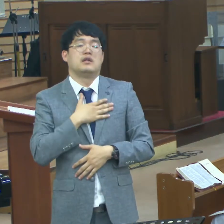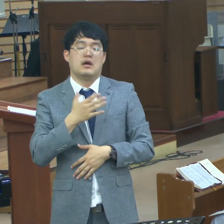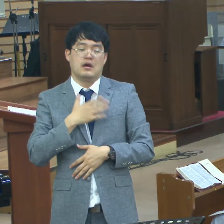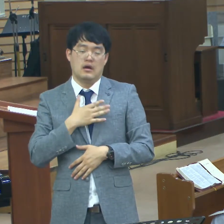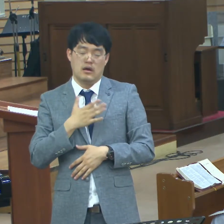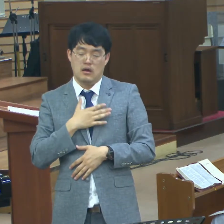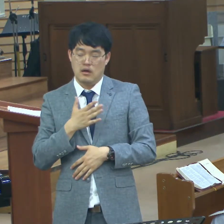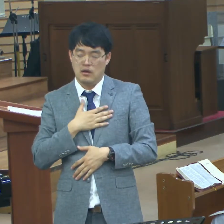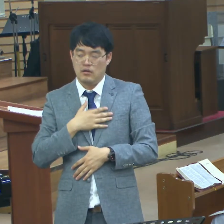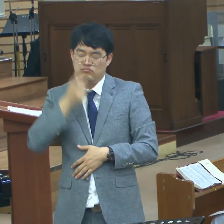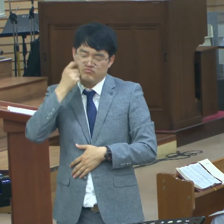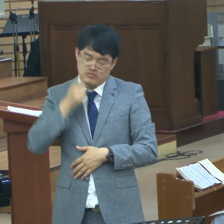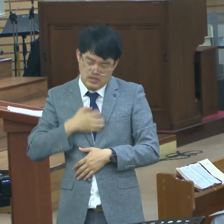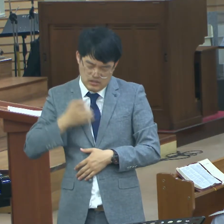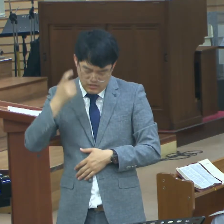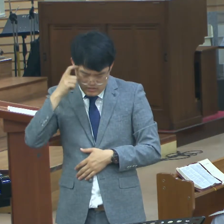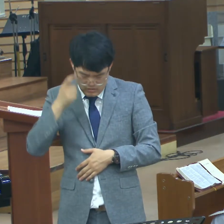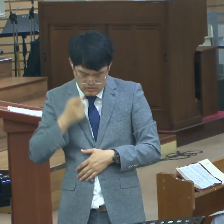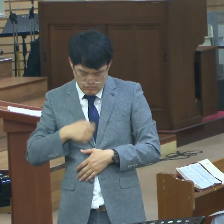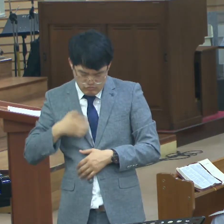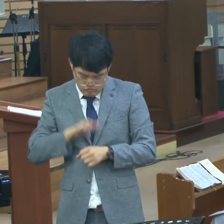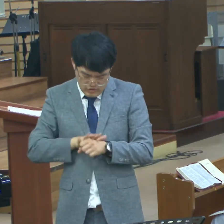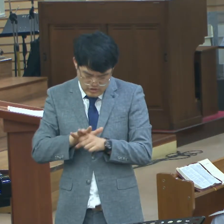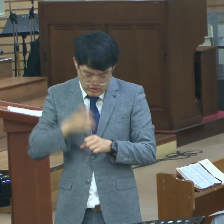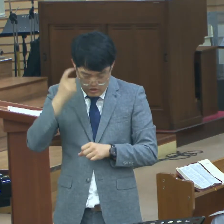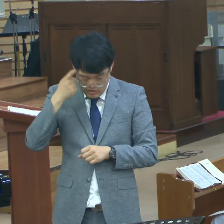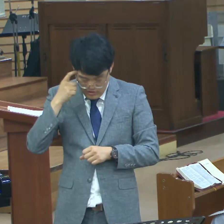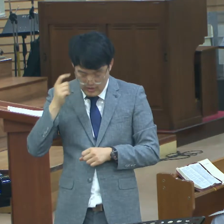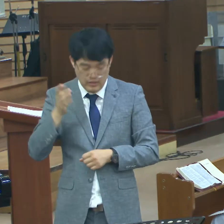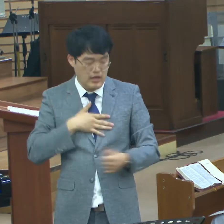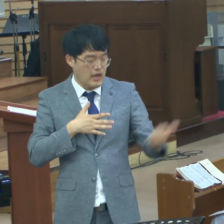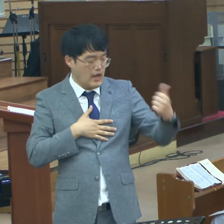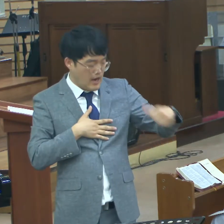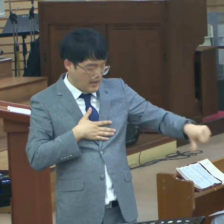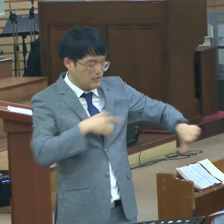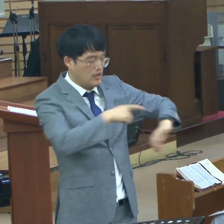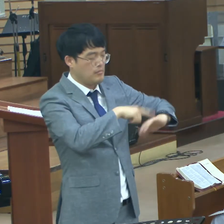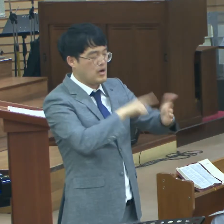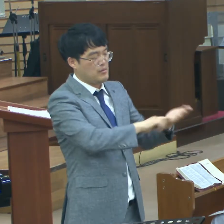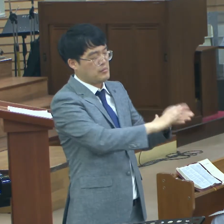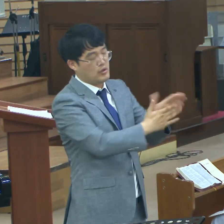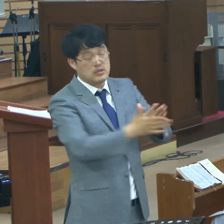불쌍히 여기사 아들의 마음을 돌이키신 하나님을 찬양합니다.